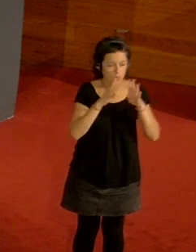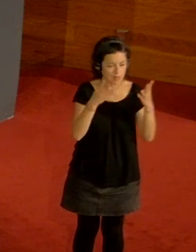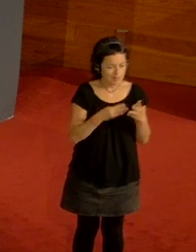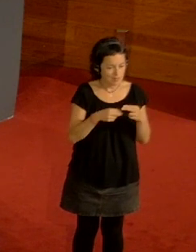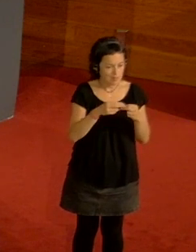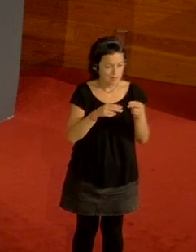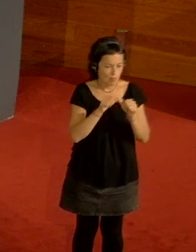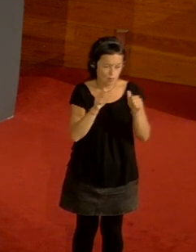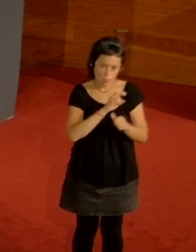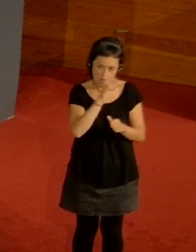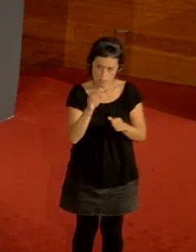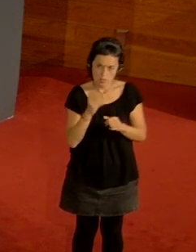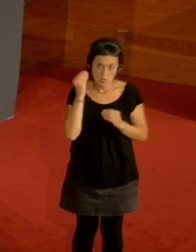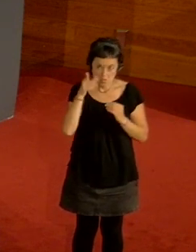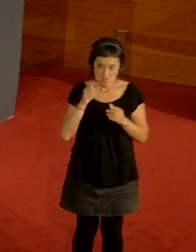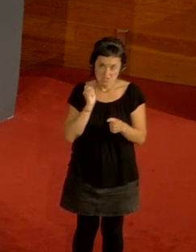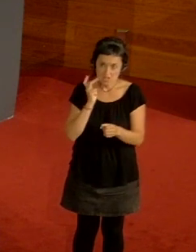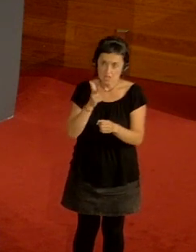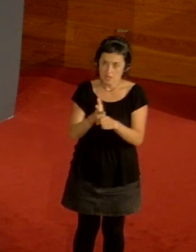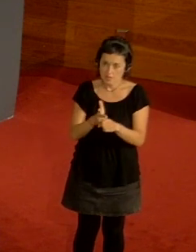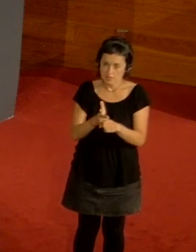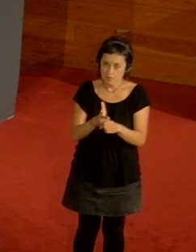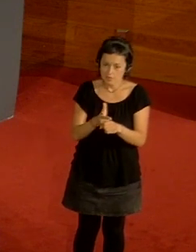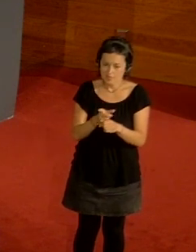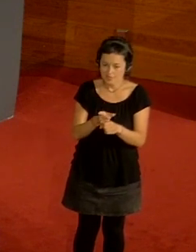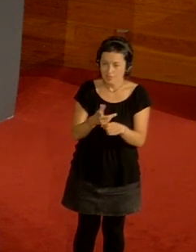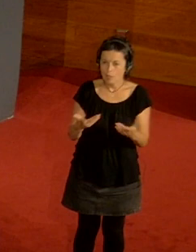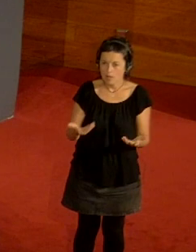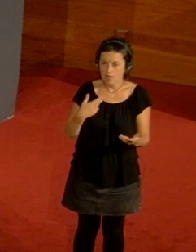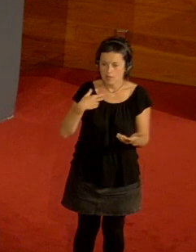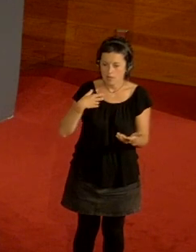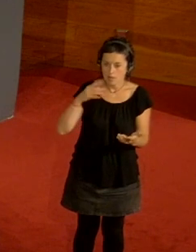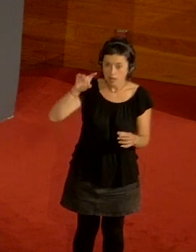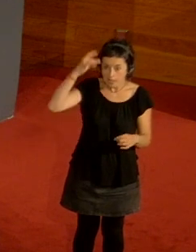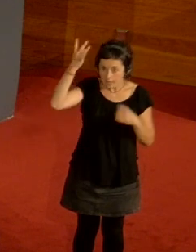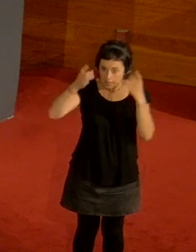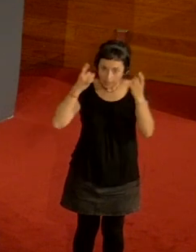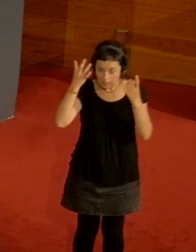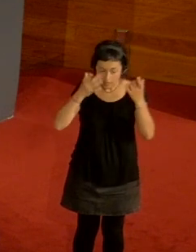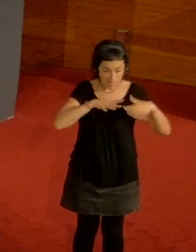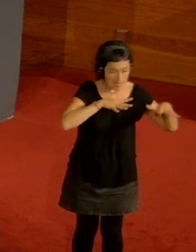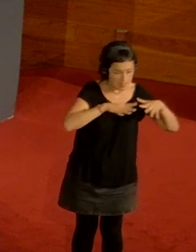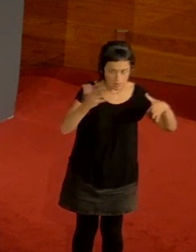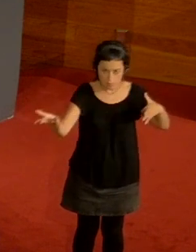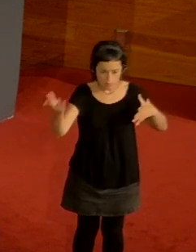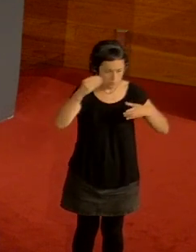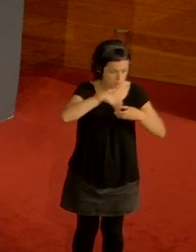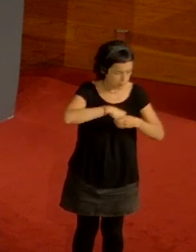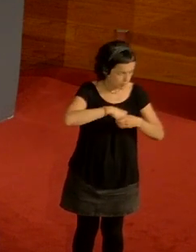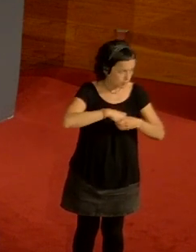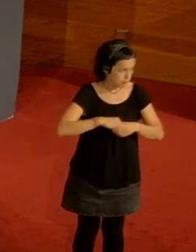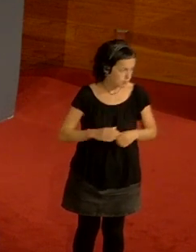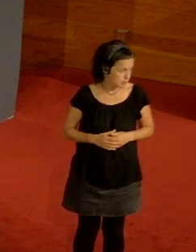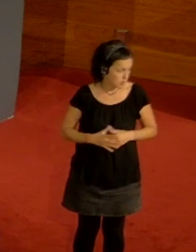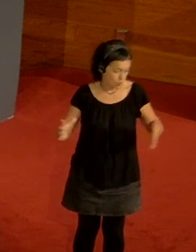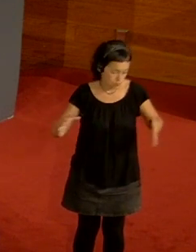yo creo que es también uno de los retos de incluir la creatividad en el el en el activismo